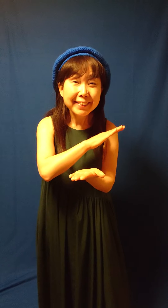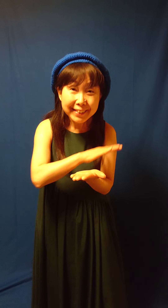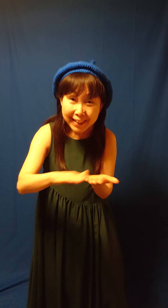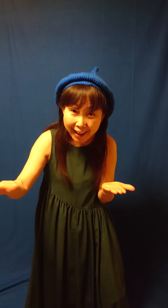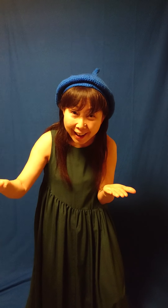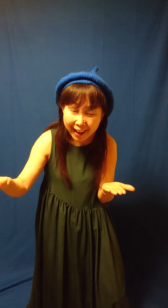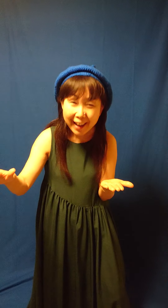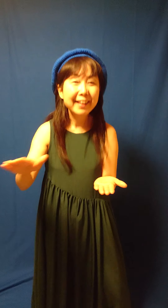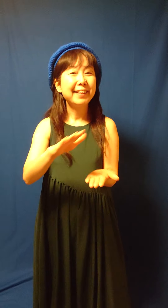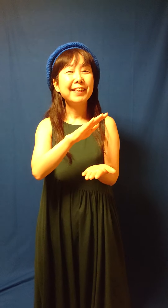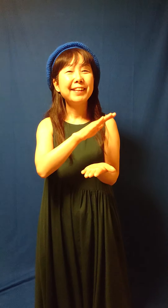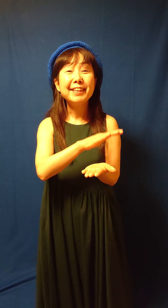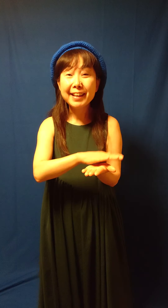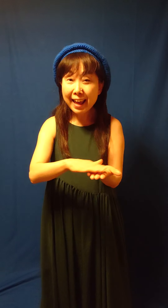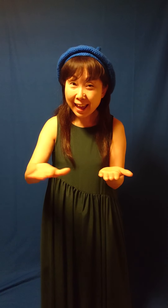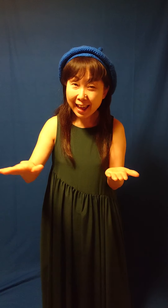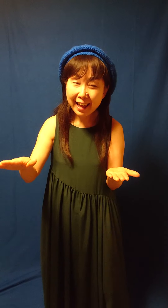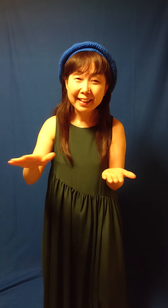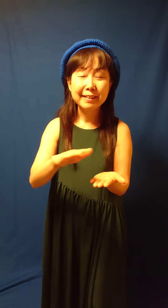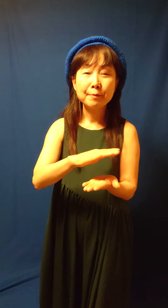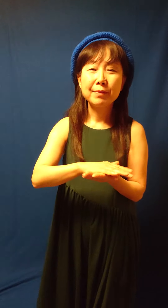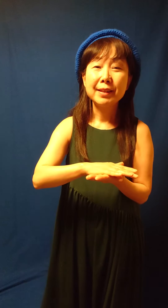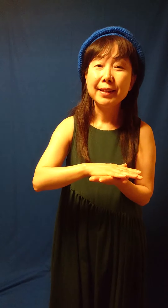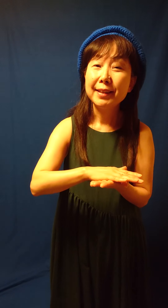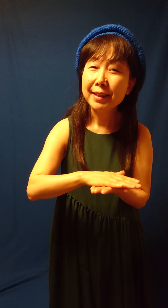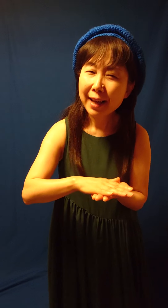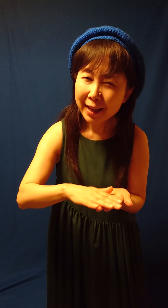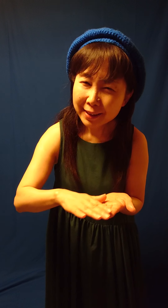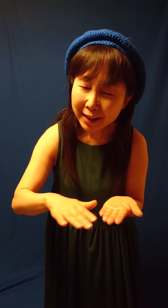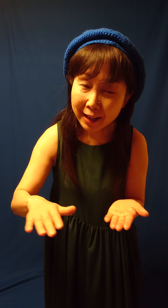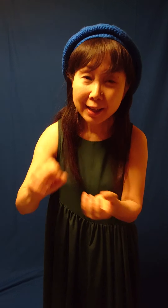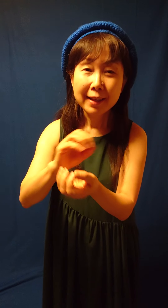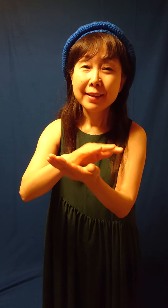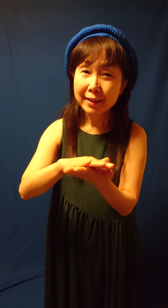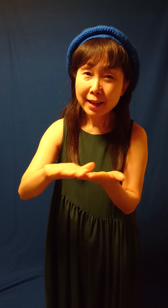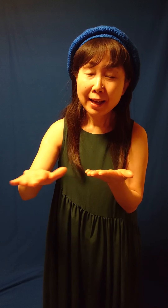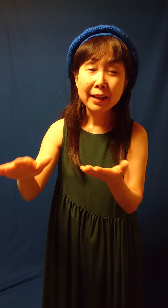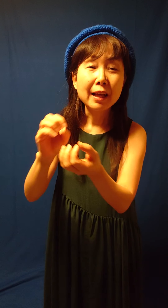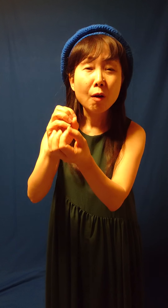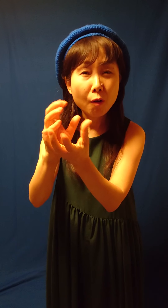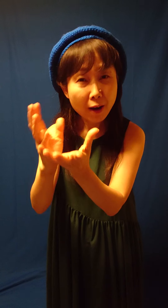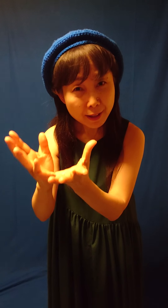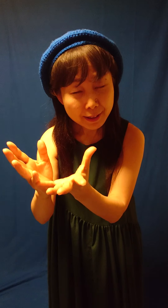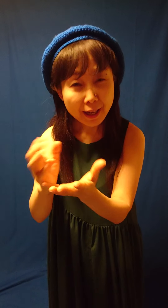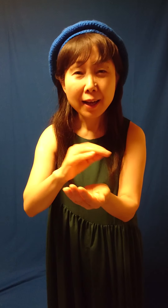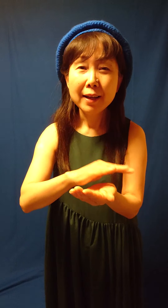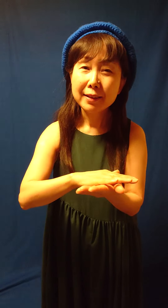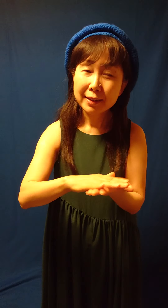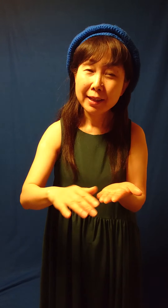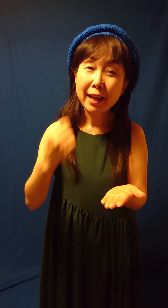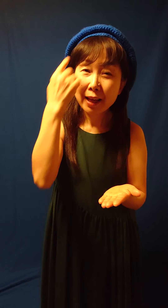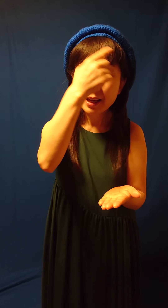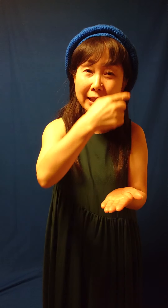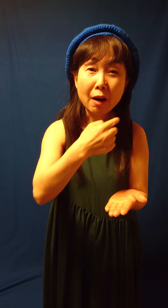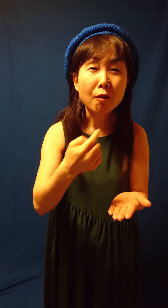綺麗、綺麗、綺麗ね、綺麗なお花、綺麗なお